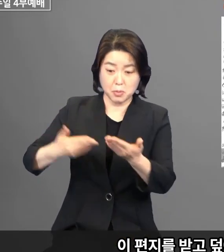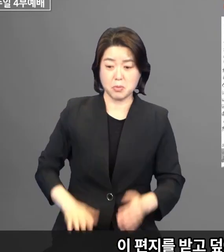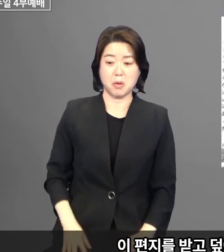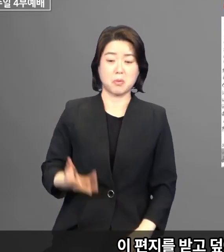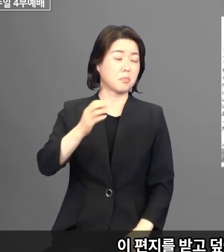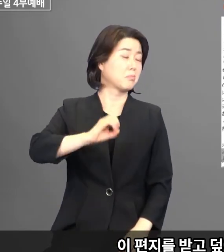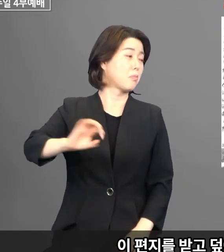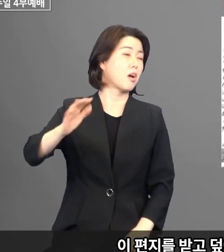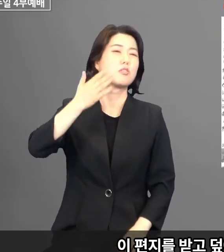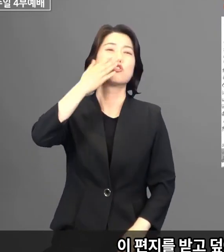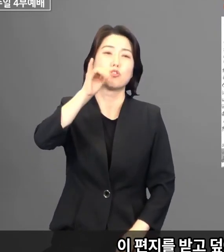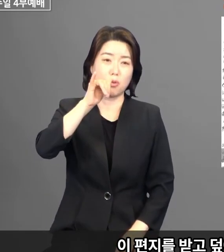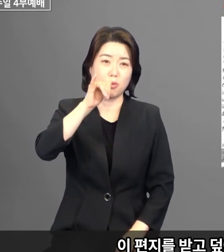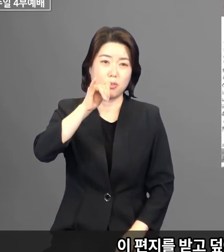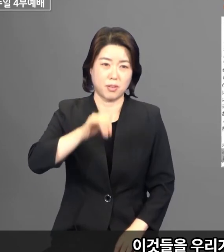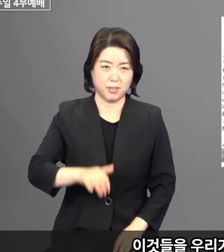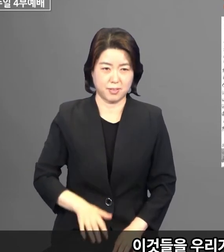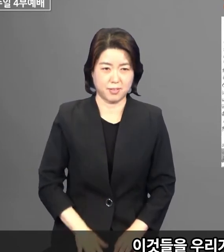무관했지만